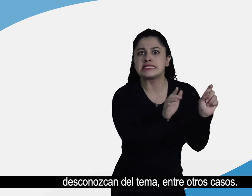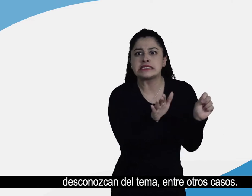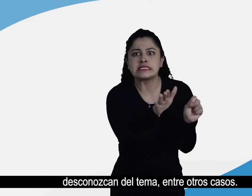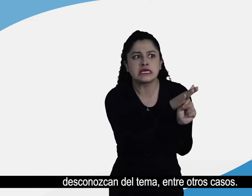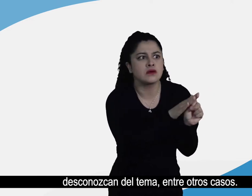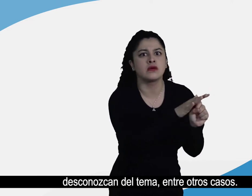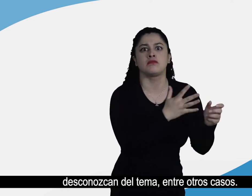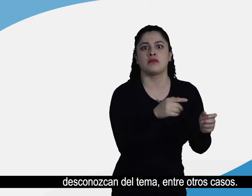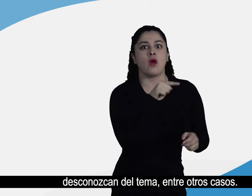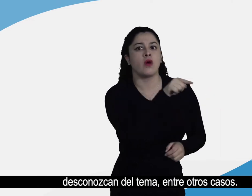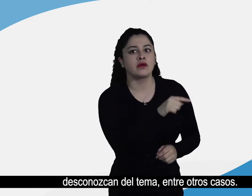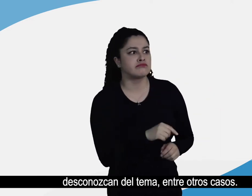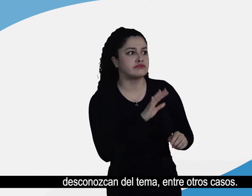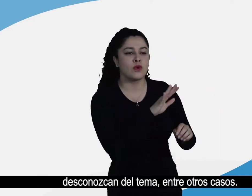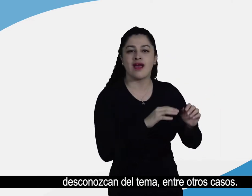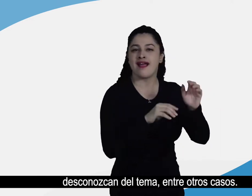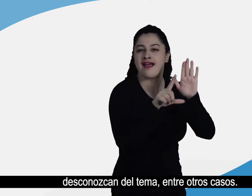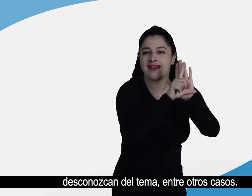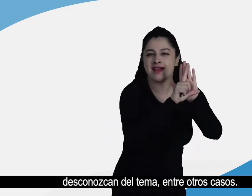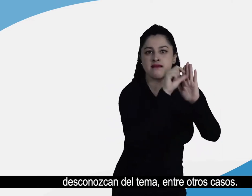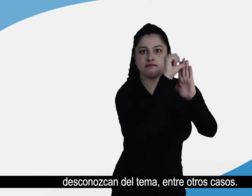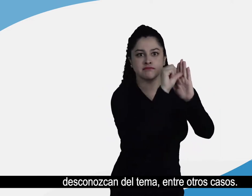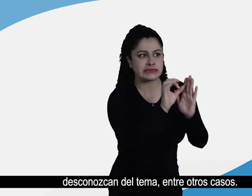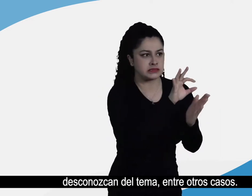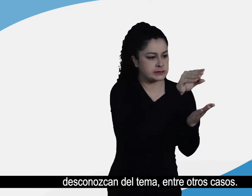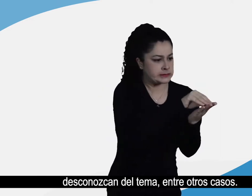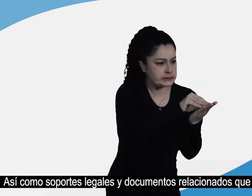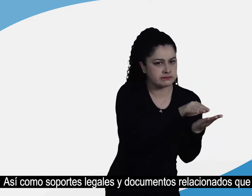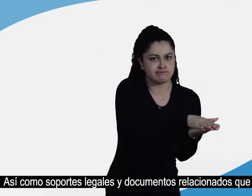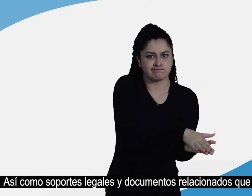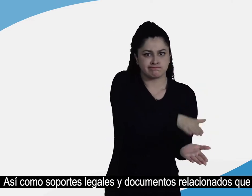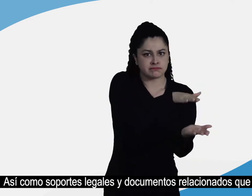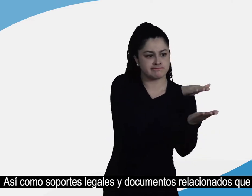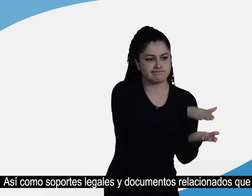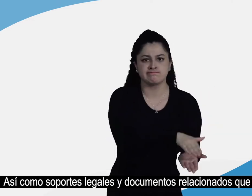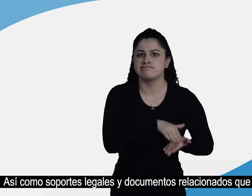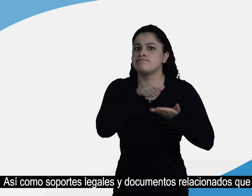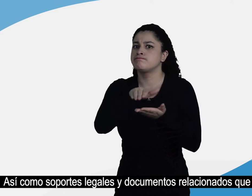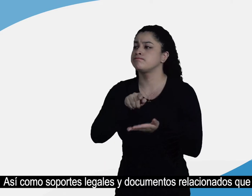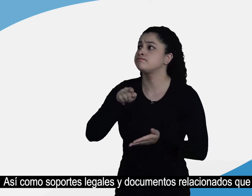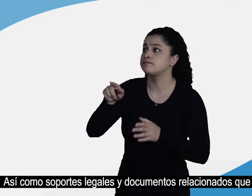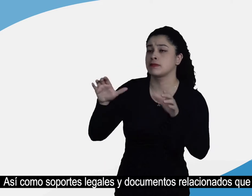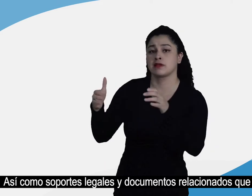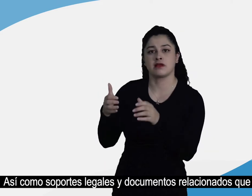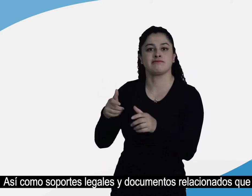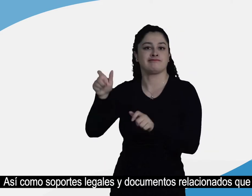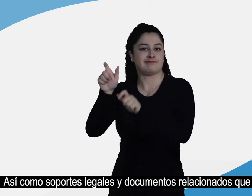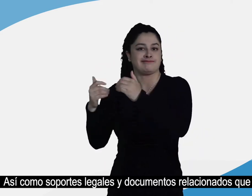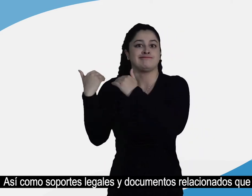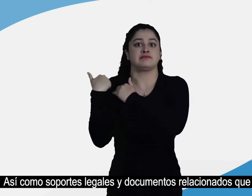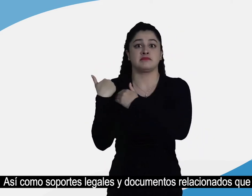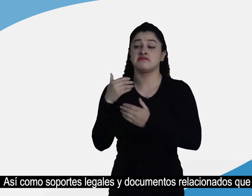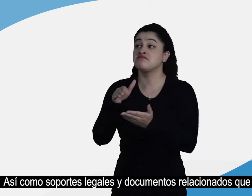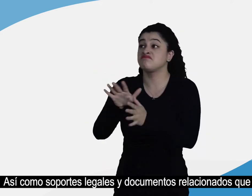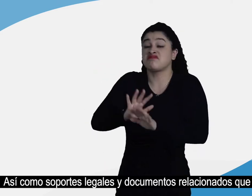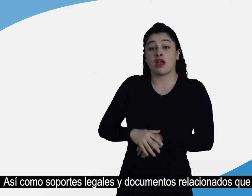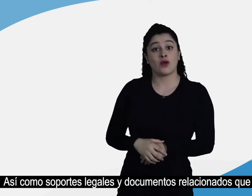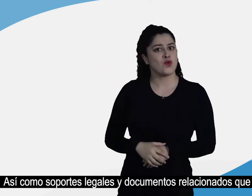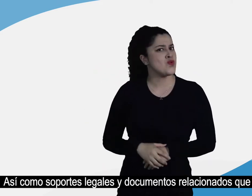desconozcan del tema, entre otros casos, así como soportes legales y documentos relacionados que